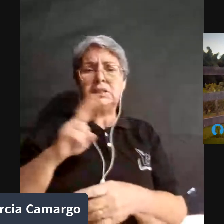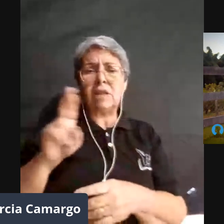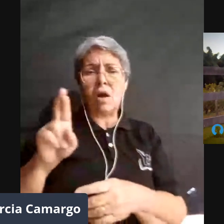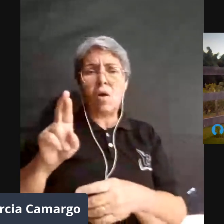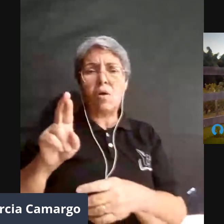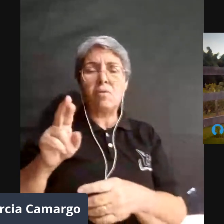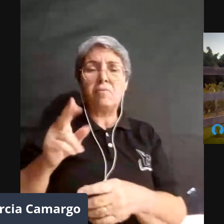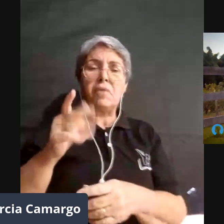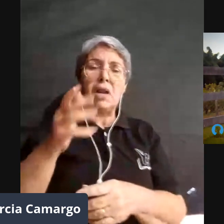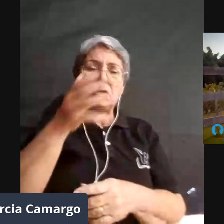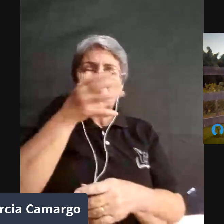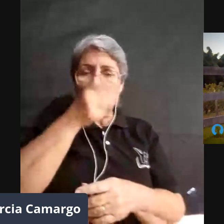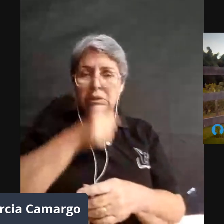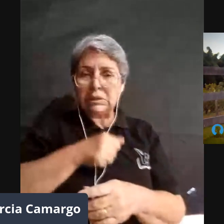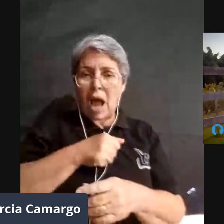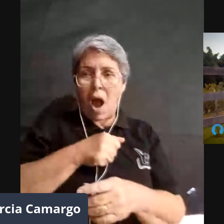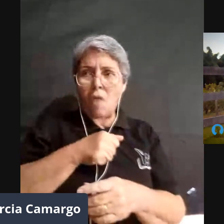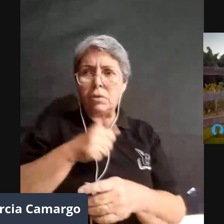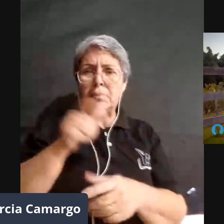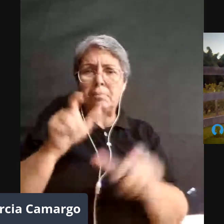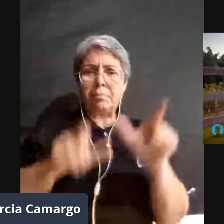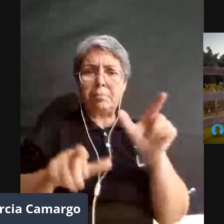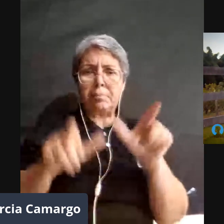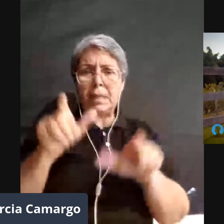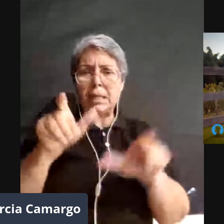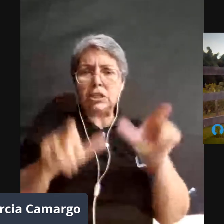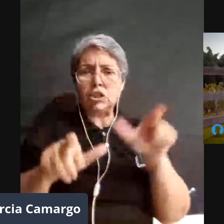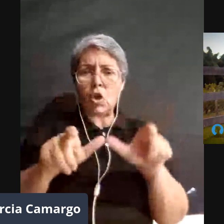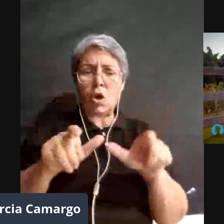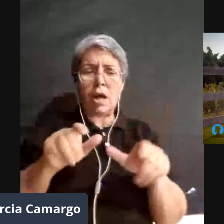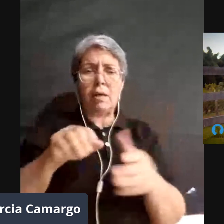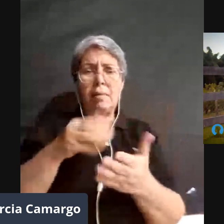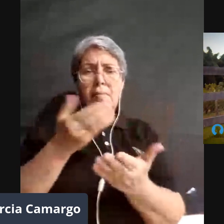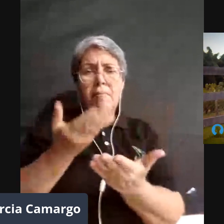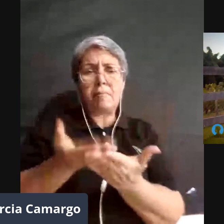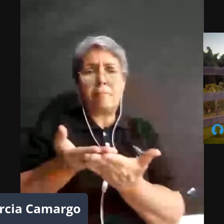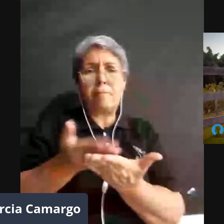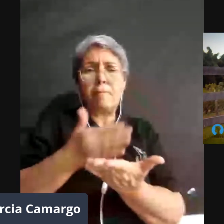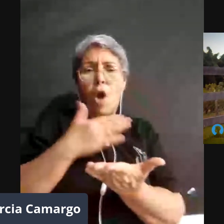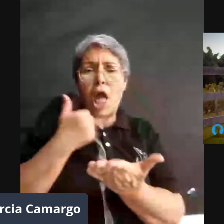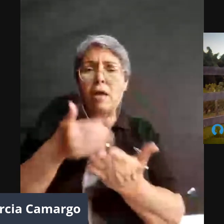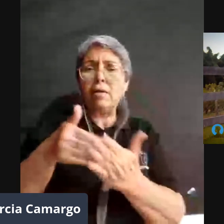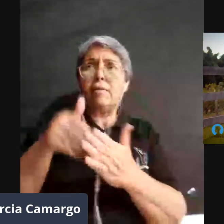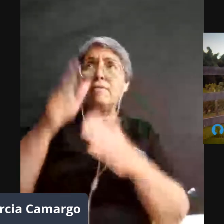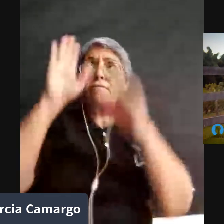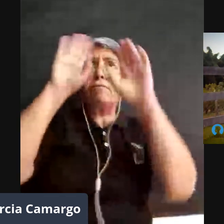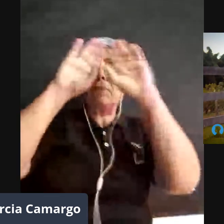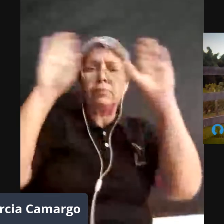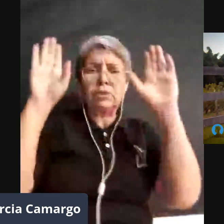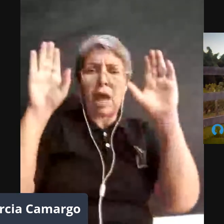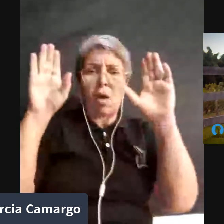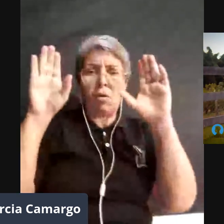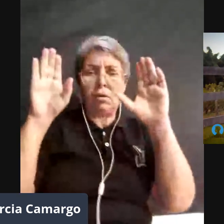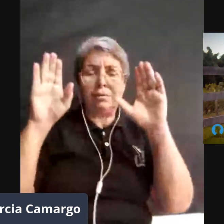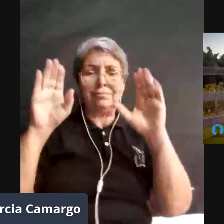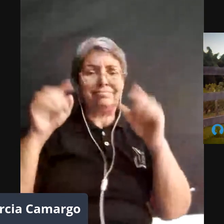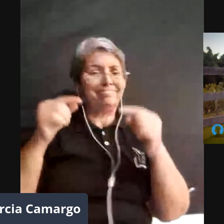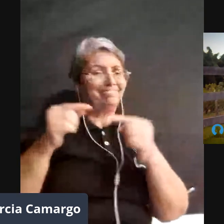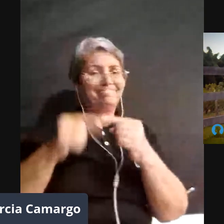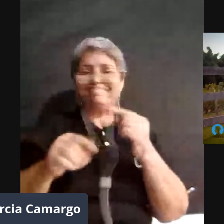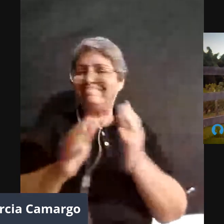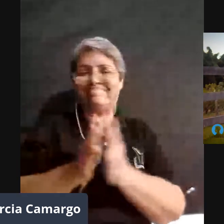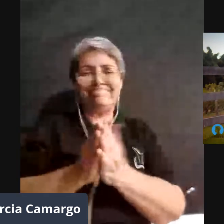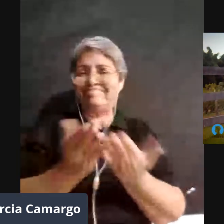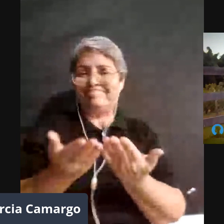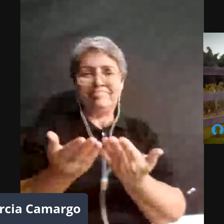para a sua recompensa logo após a morte. Porque as Escrituras ensinam que os salvos dormem em Jesus até que a primeira